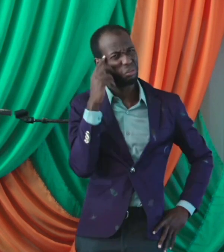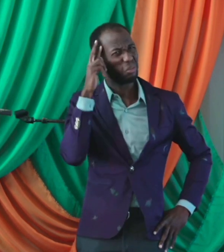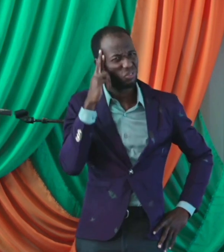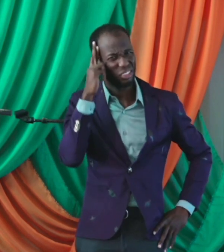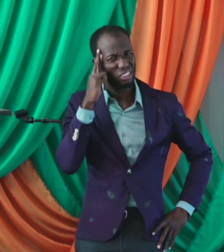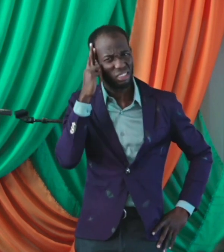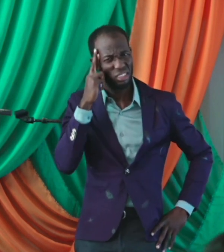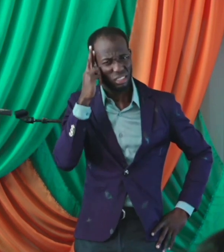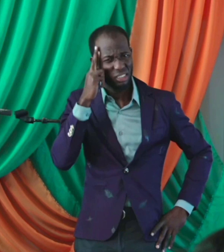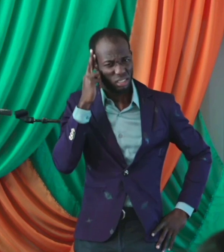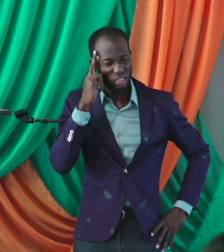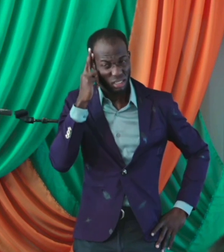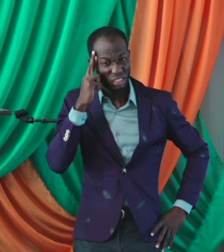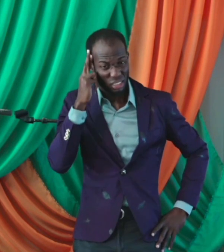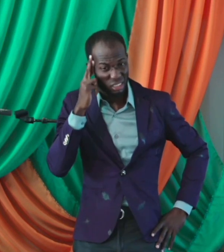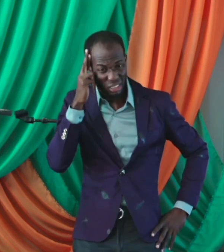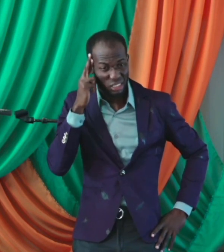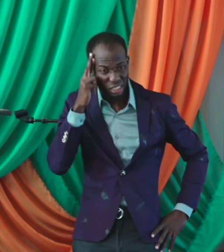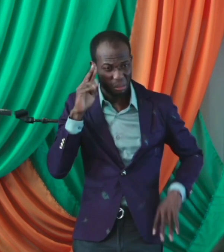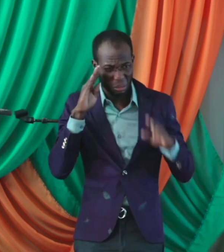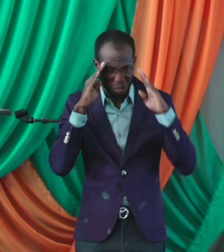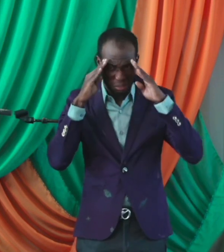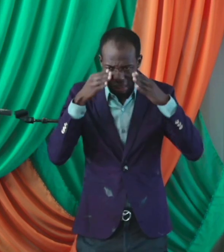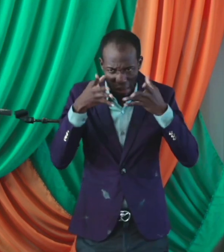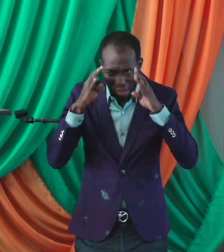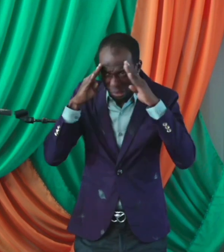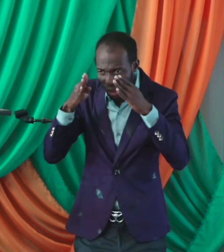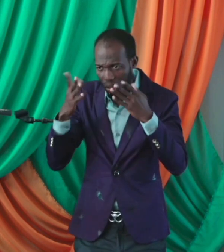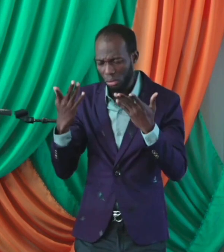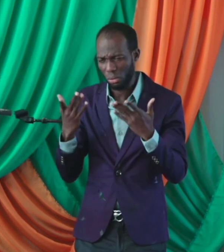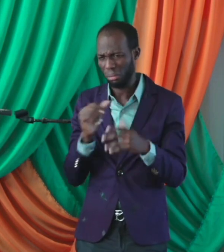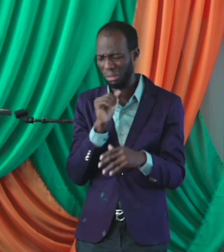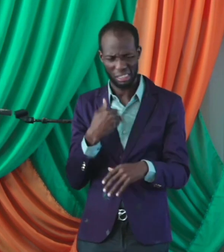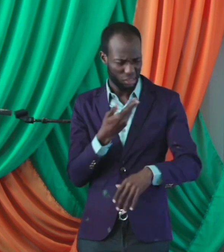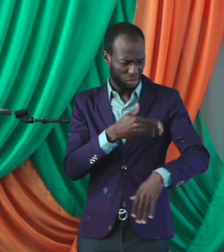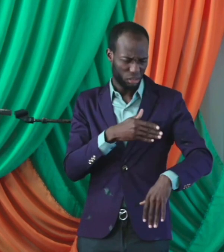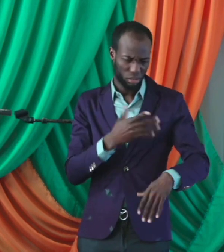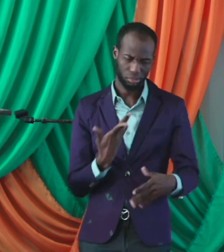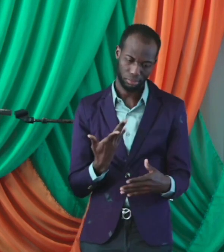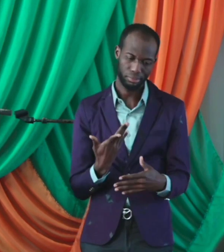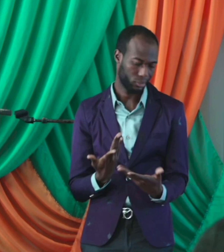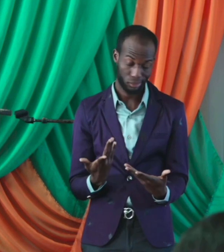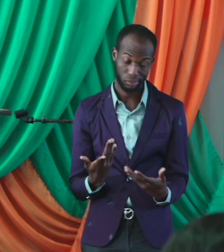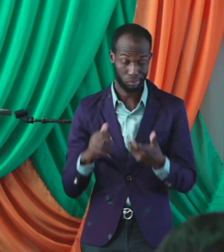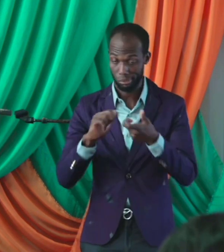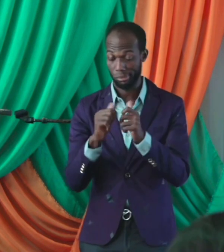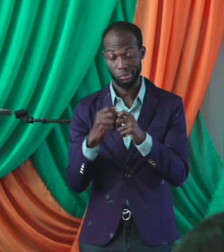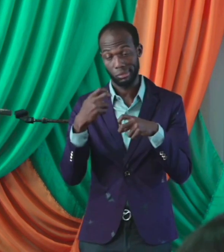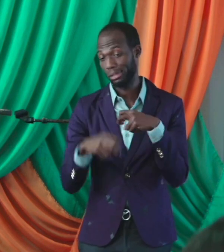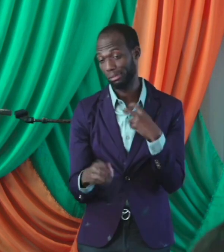ou, et puis li retire attention sous sa kogue, qui pou compenser ça ou manke, sou bagay.